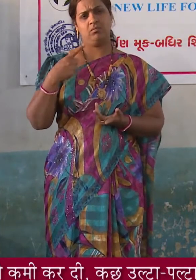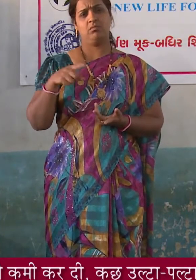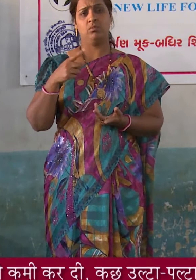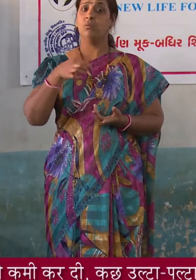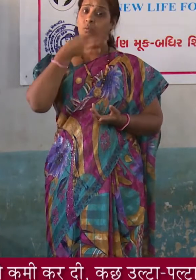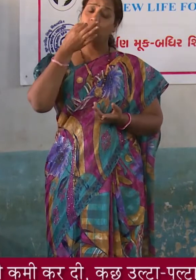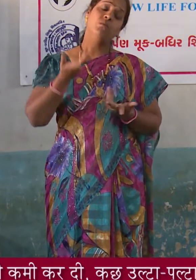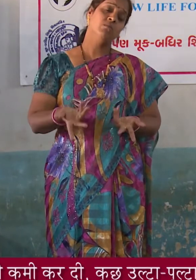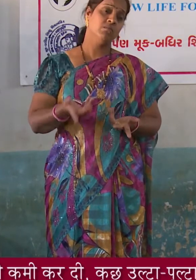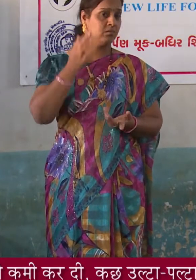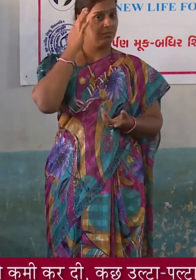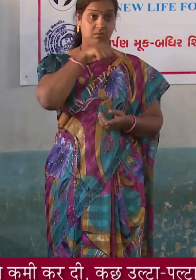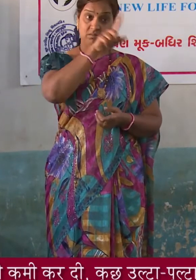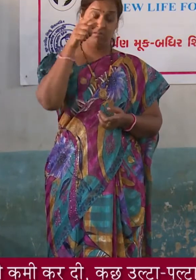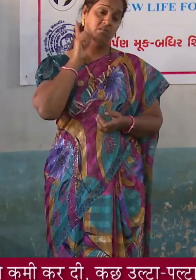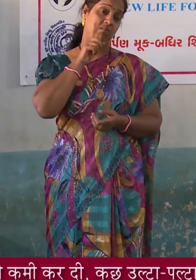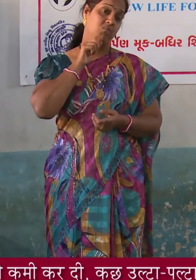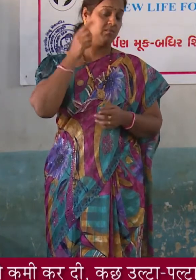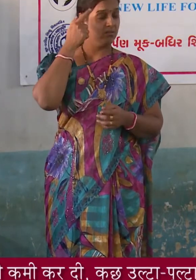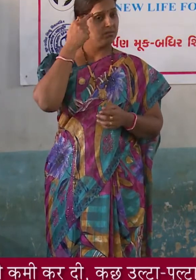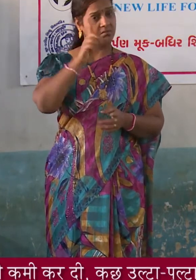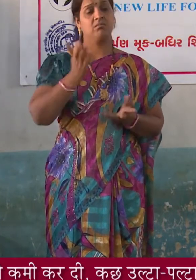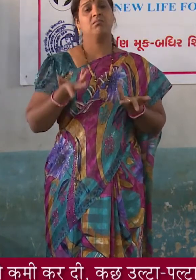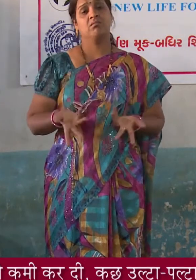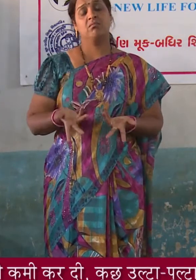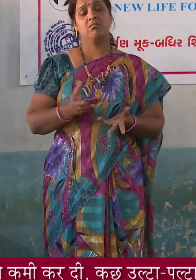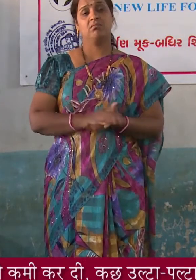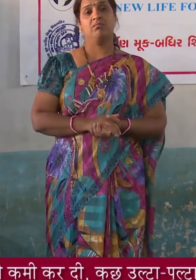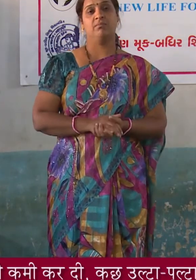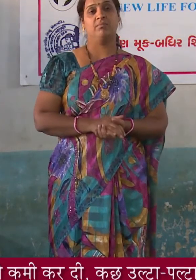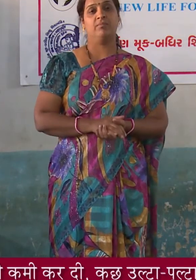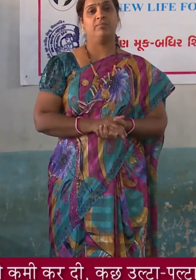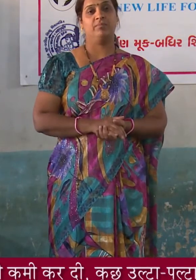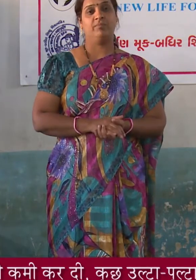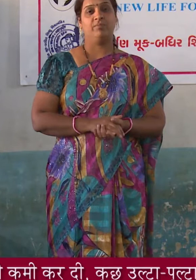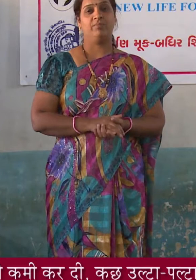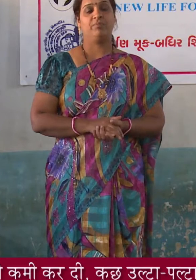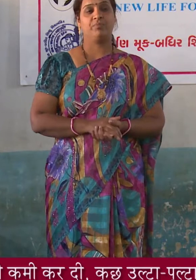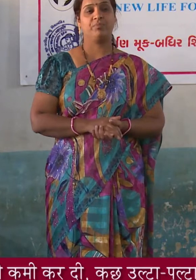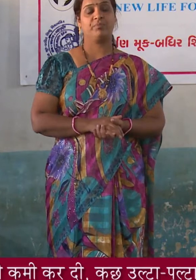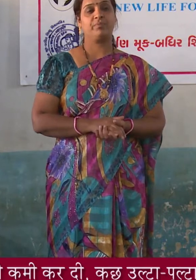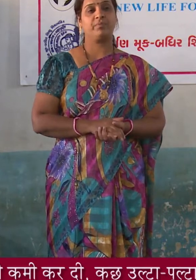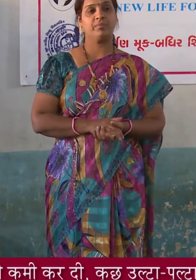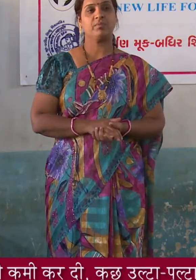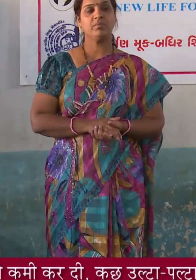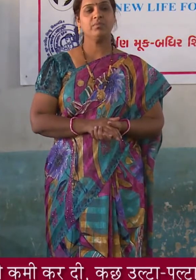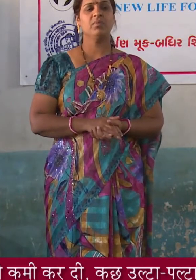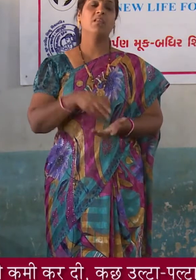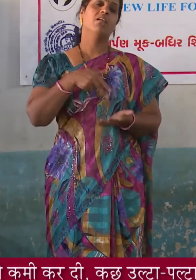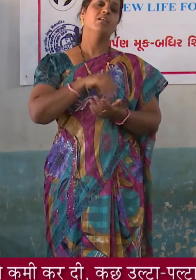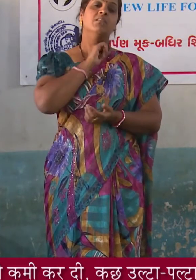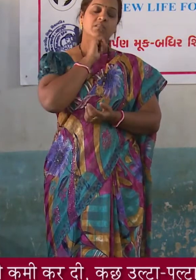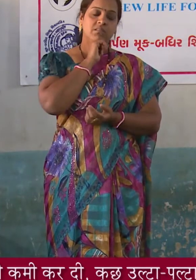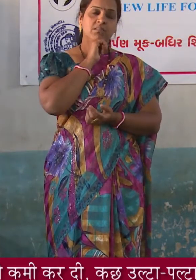में थोड़ी सी भी कमी कर दी, कुछ उल्टा पुल्टा बोल दिया, तो लोग उसे जूते भी मारते